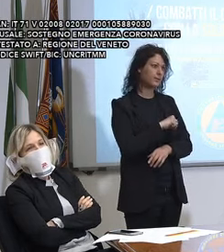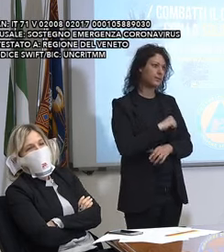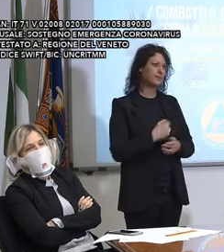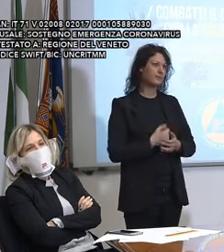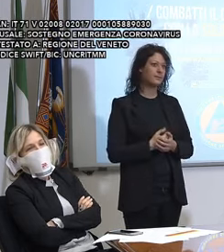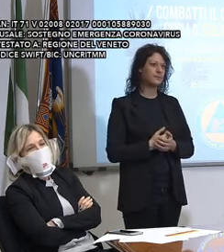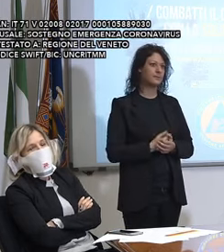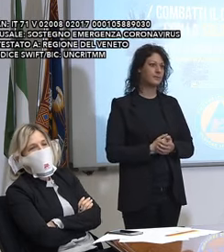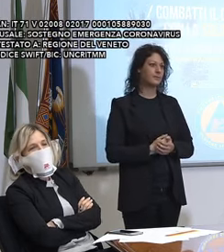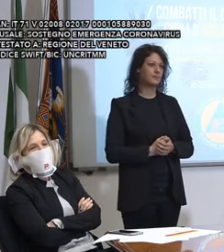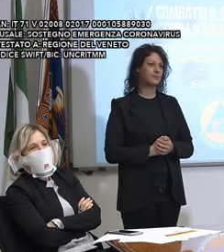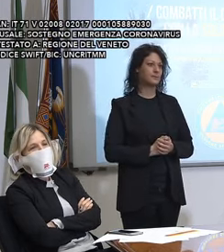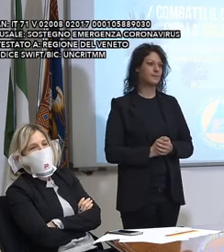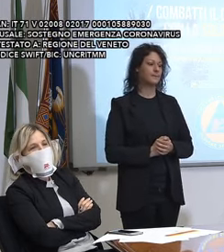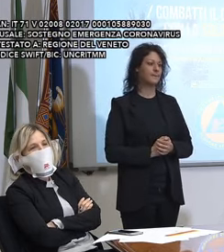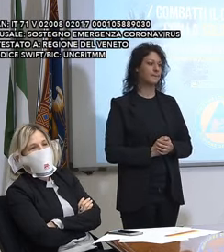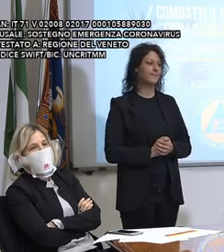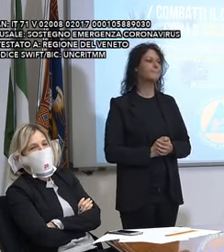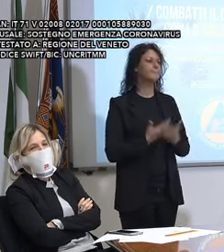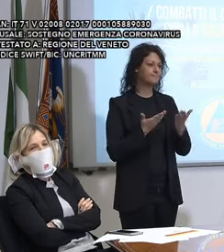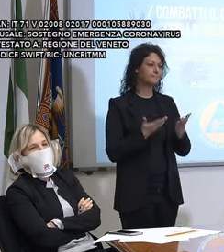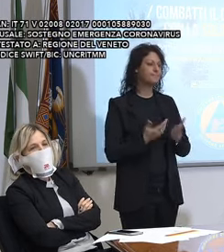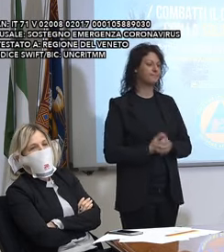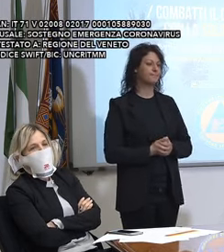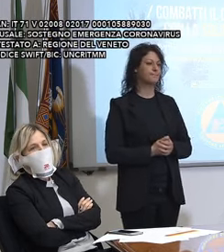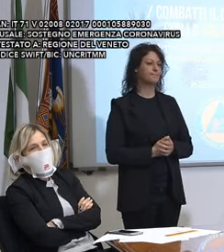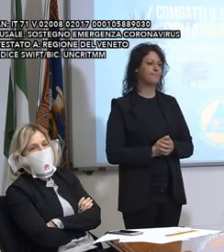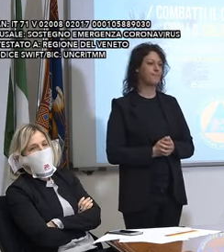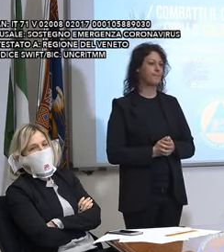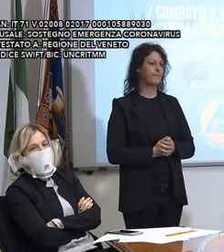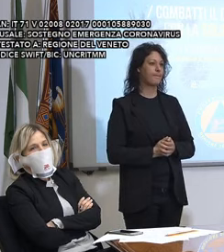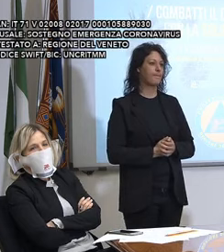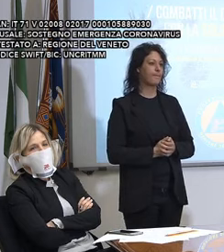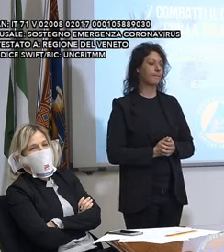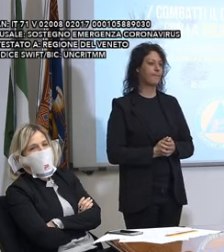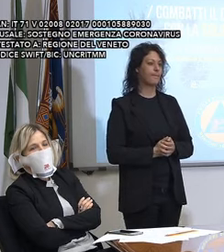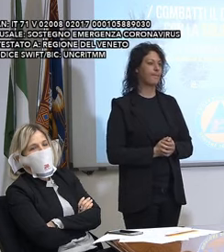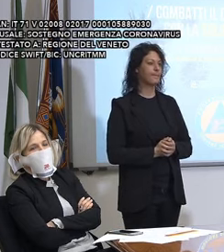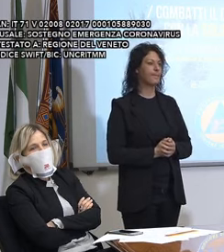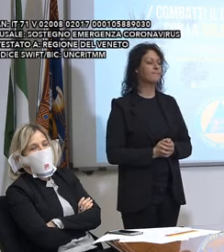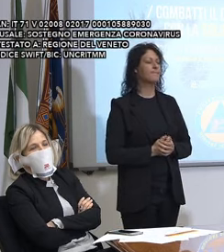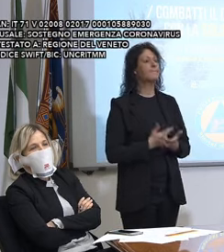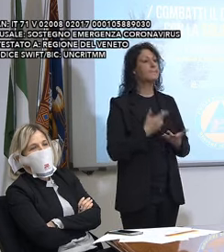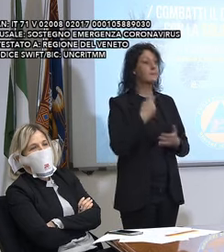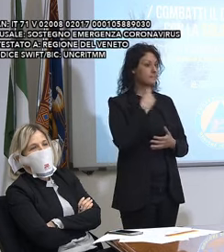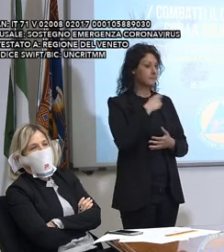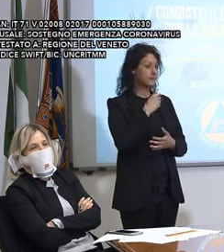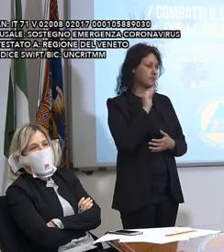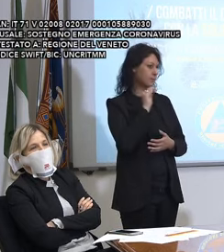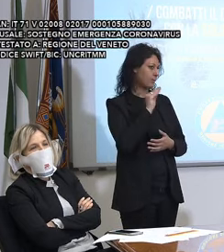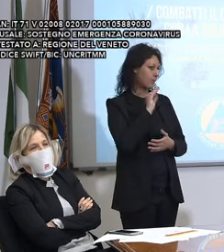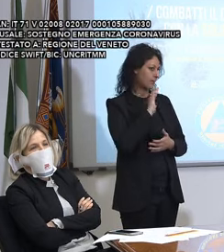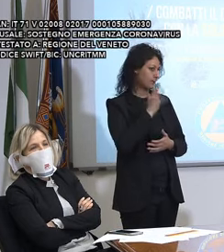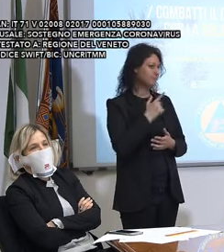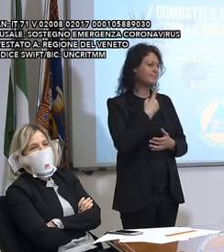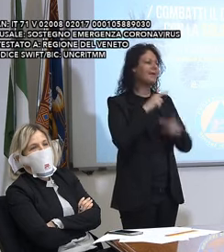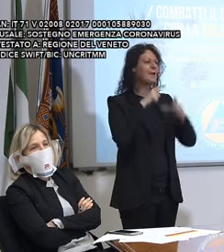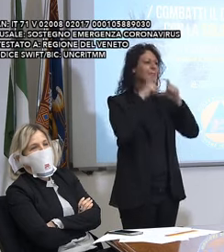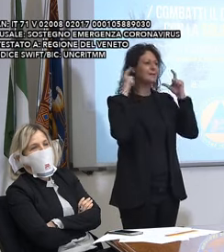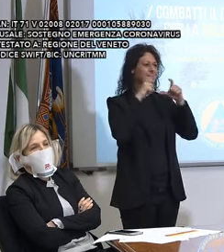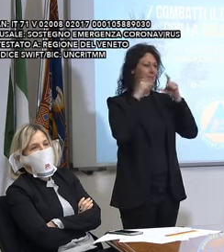c'è la Lanzarini. Prego. Sì, Presidente, un'ottima domanda, gentilmente. La questione delle mascherine